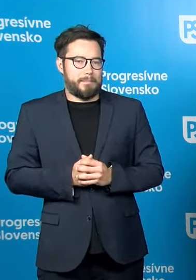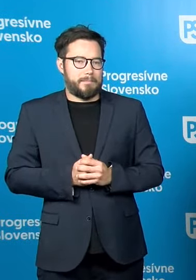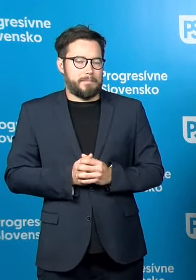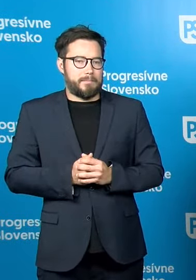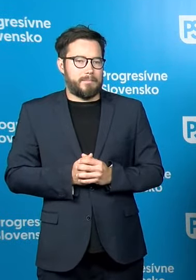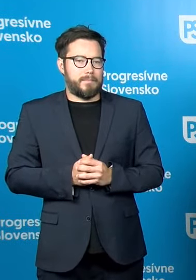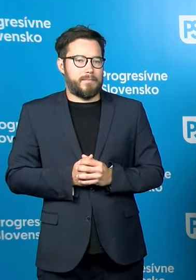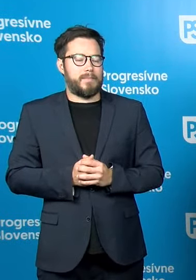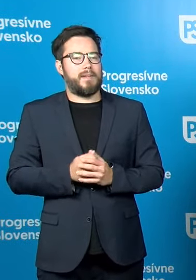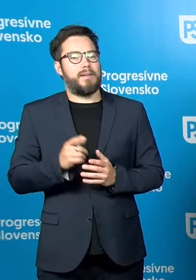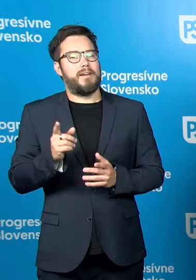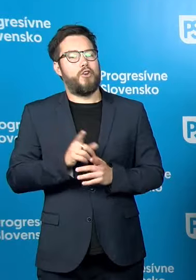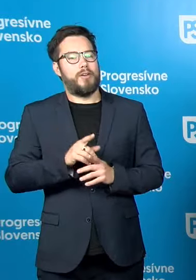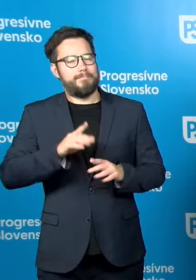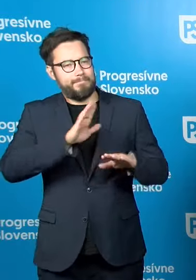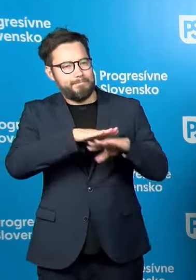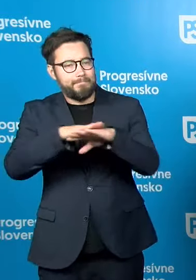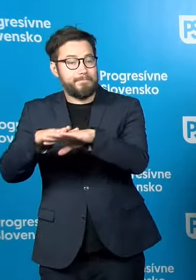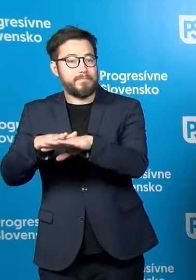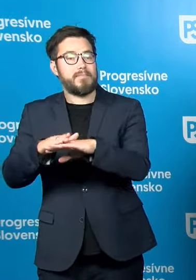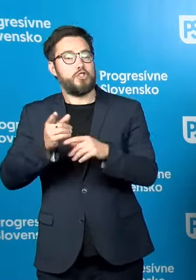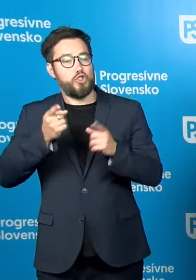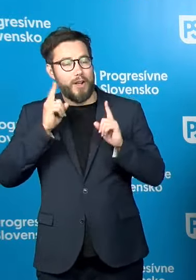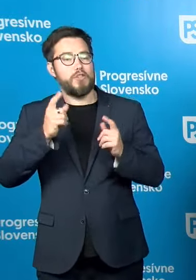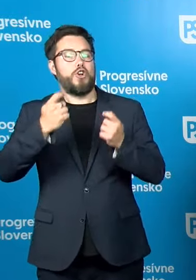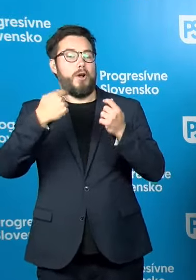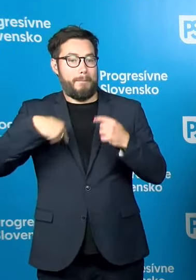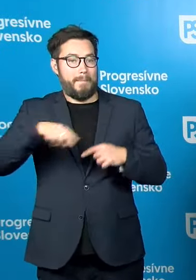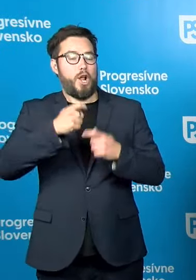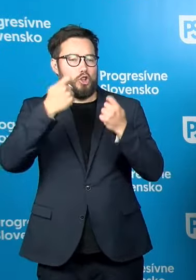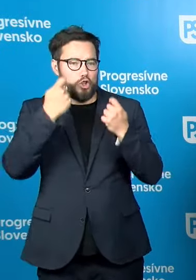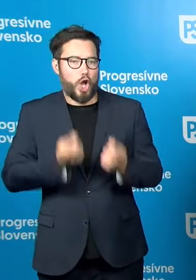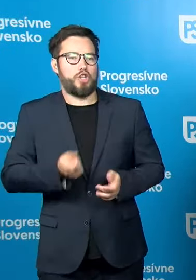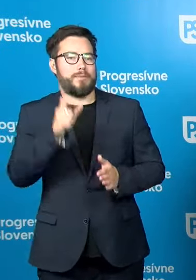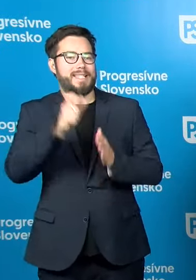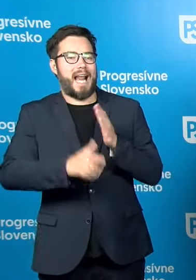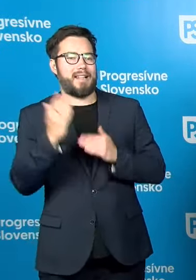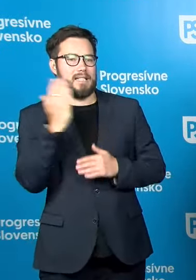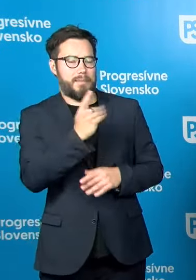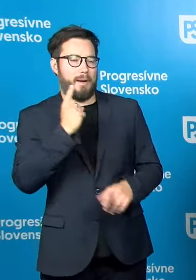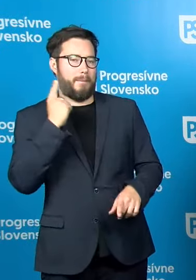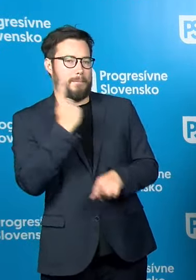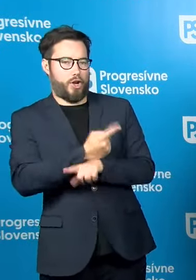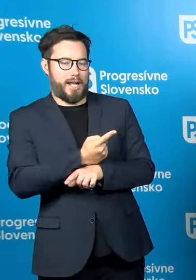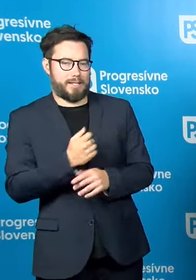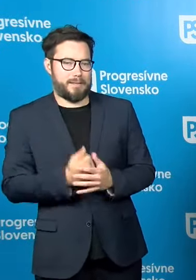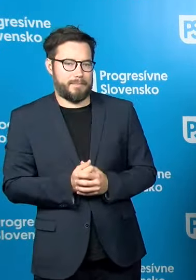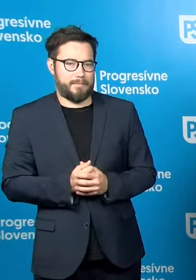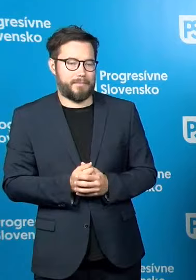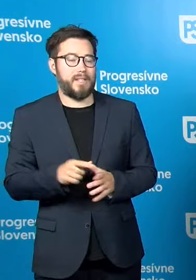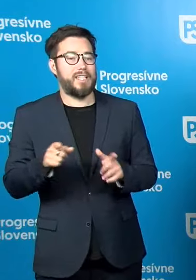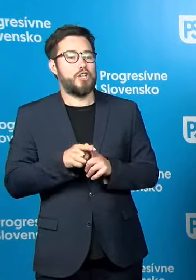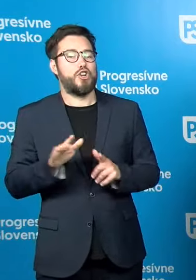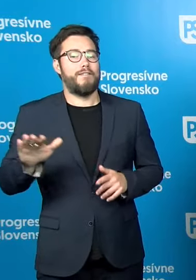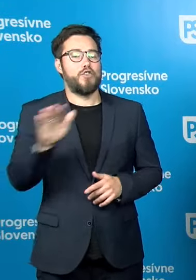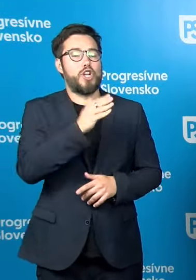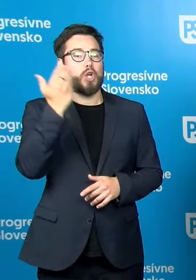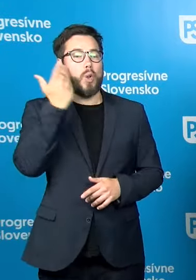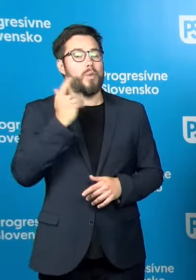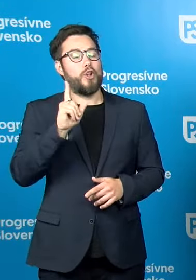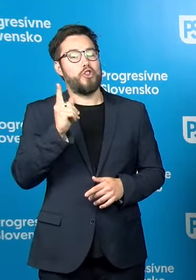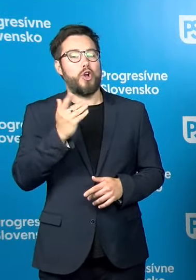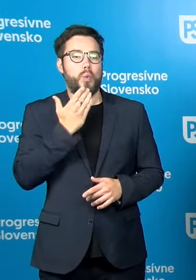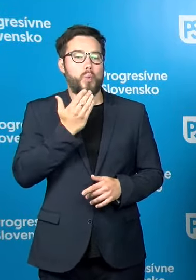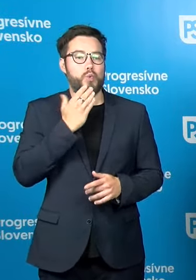odkaz je, že na Slovensku dokážeme poraziť Smer. A je to veľmi dôležitá vzpruha pre všetkých ľudí, ktorí si prajú